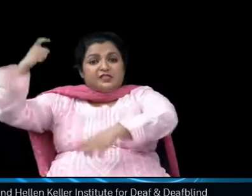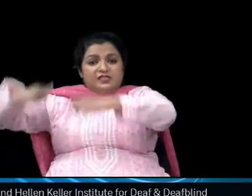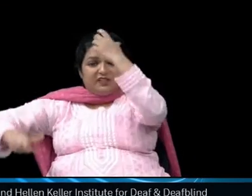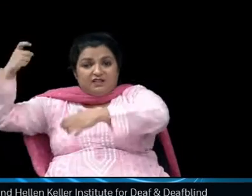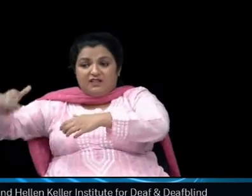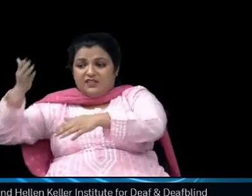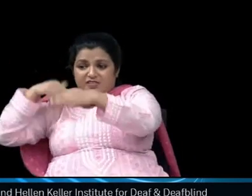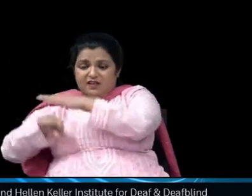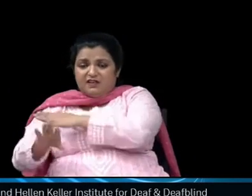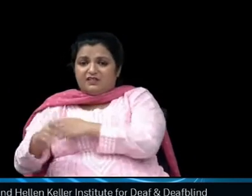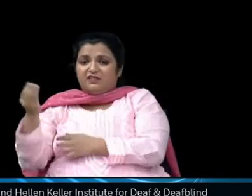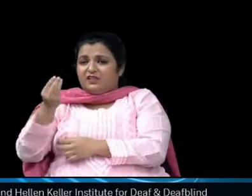करने दाला है